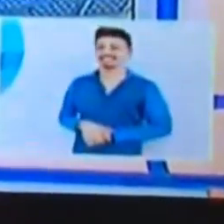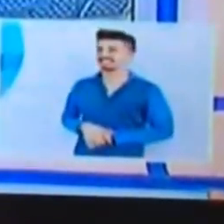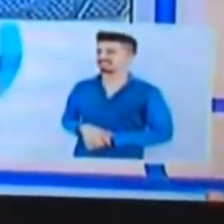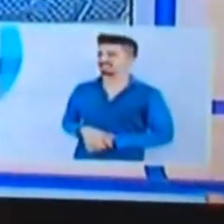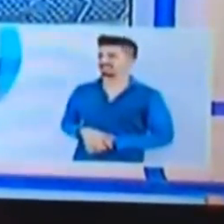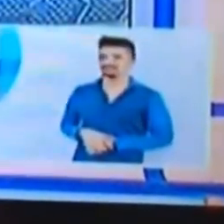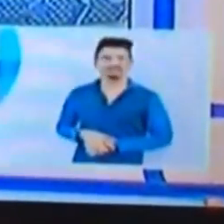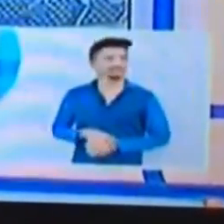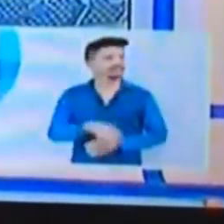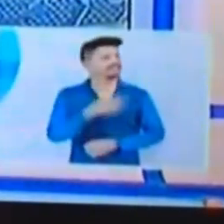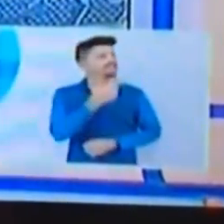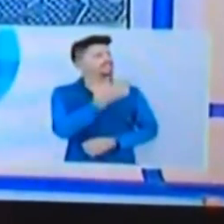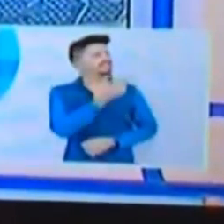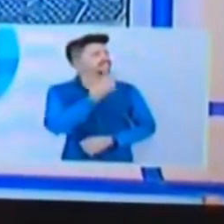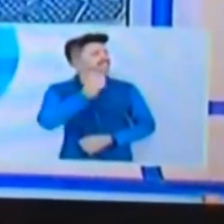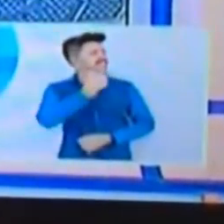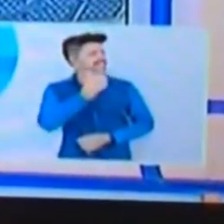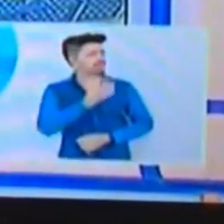É.